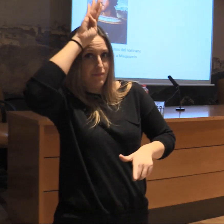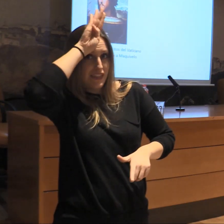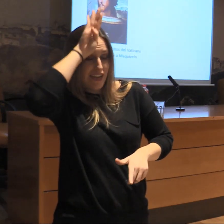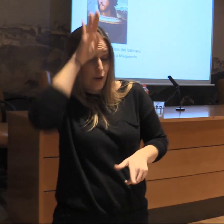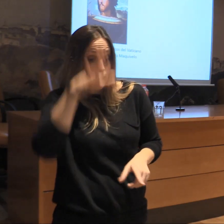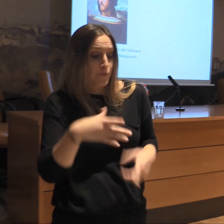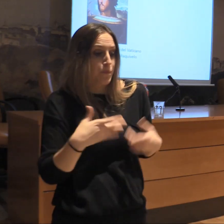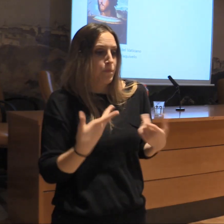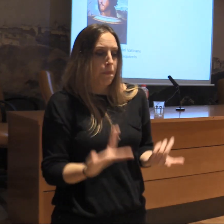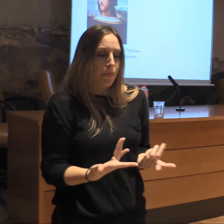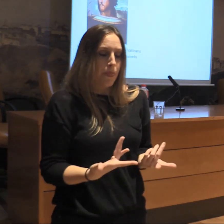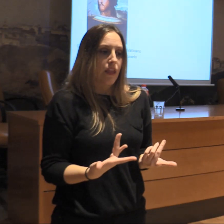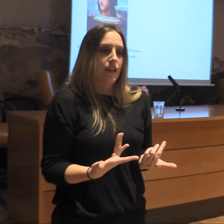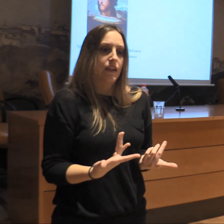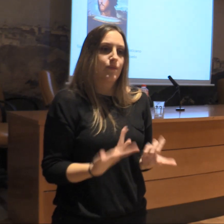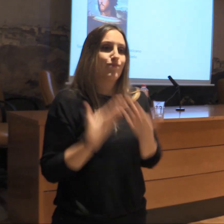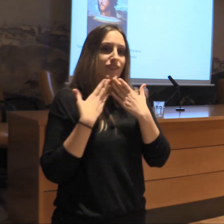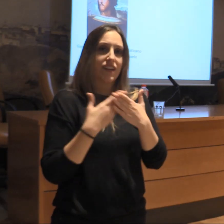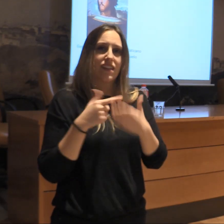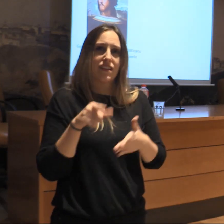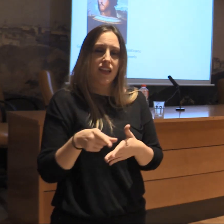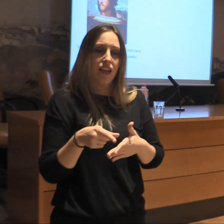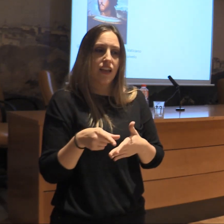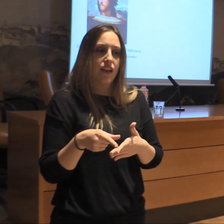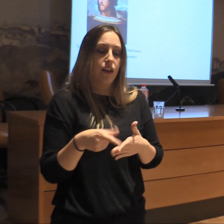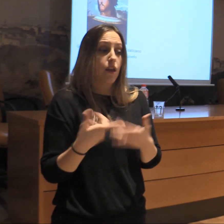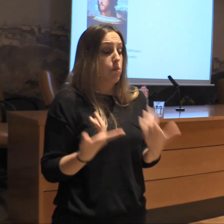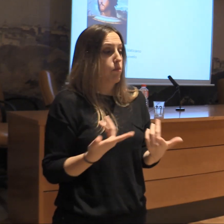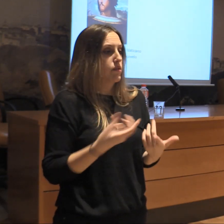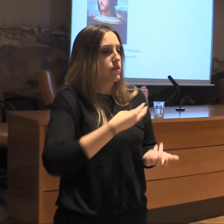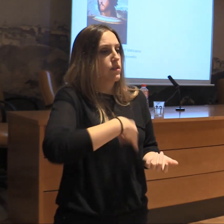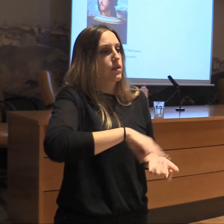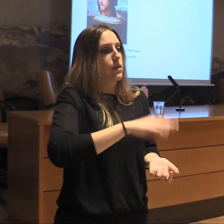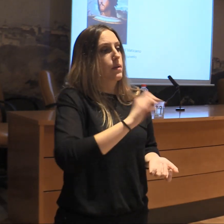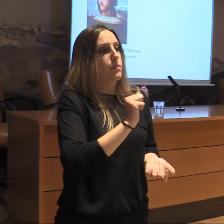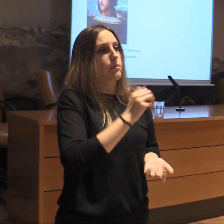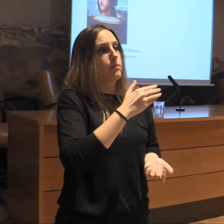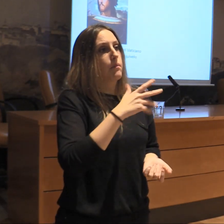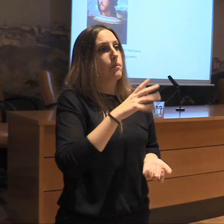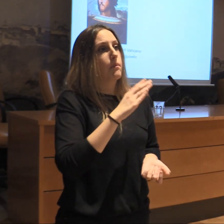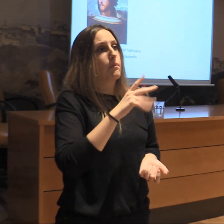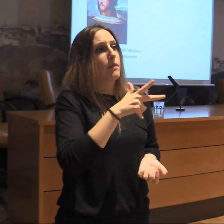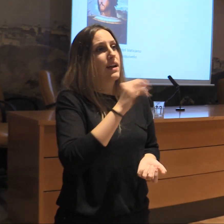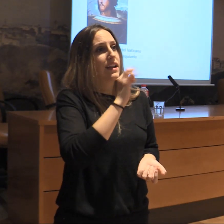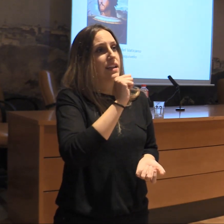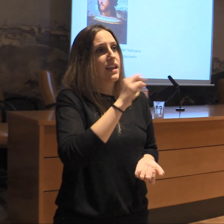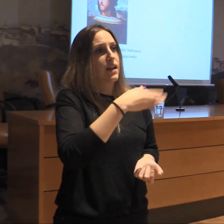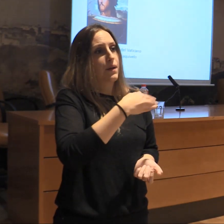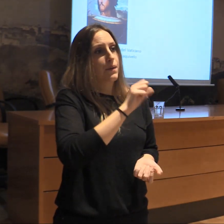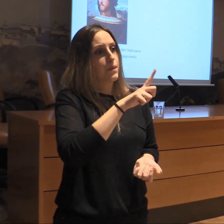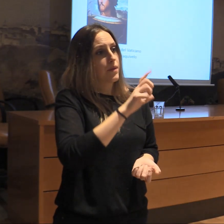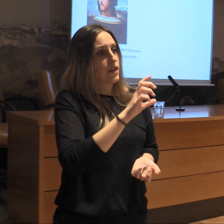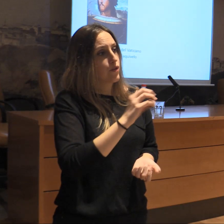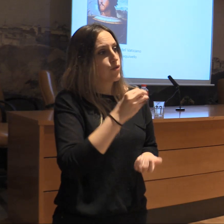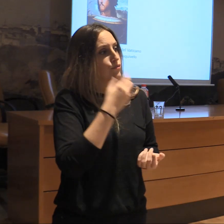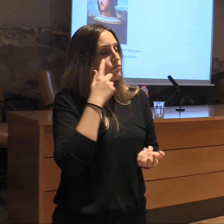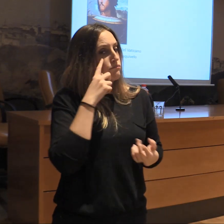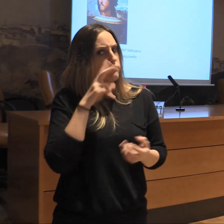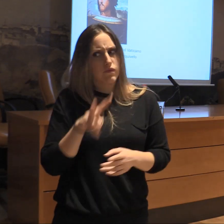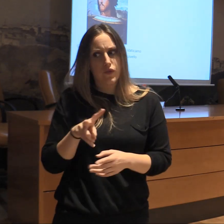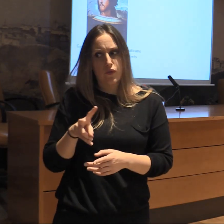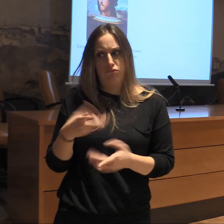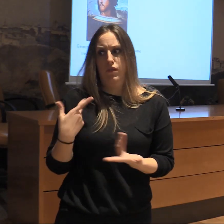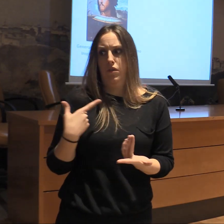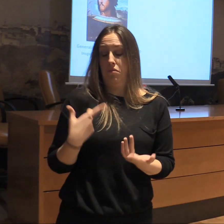fue el que inspiró a Maquiavelo, el personaje del príncipe. Era un gran estratega